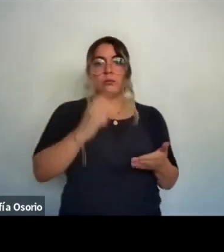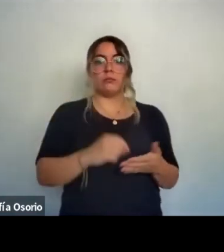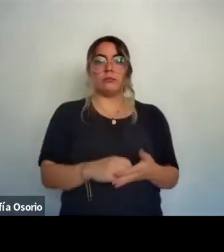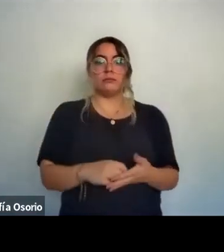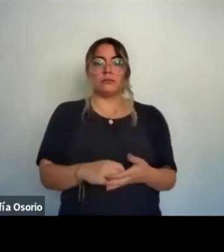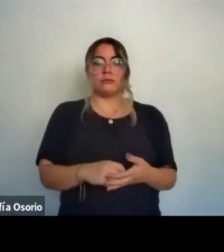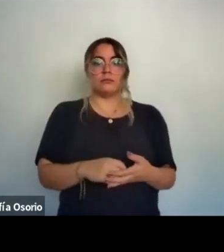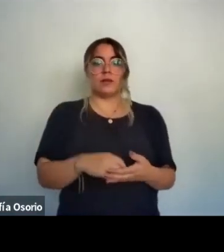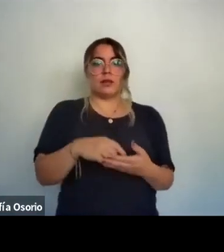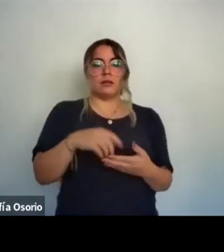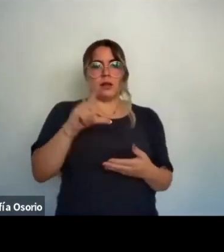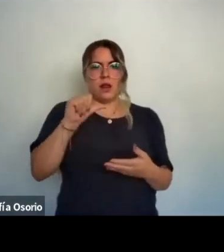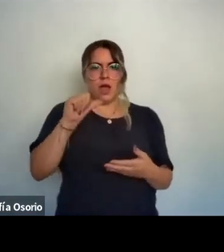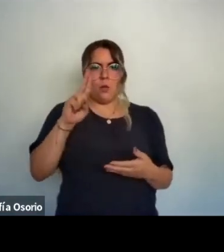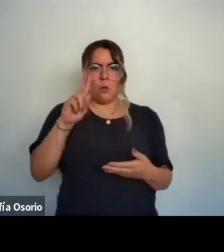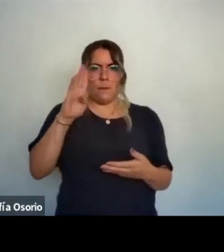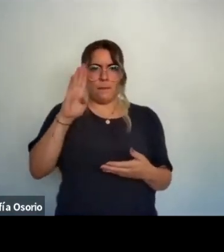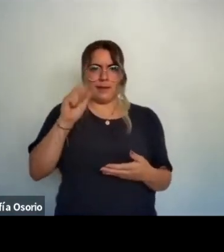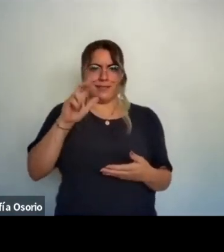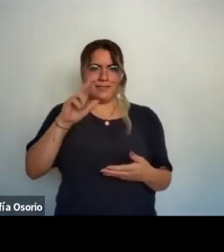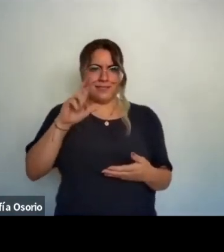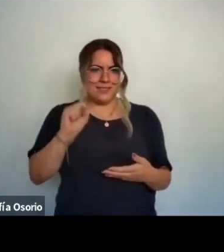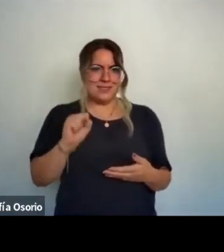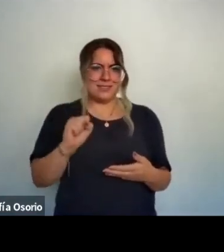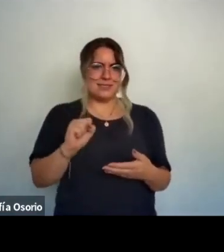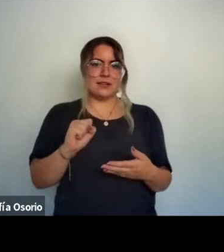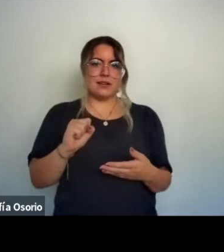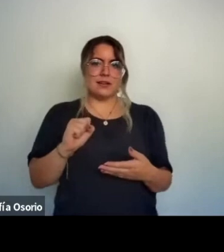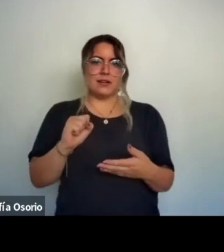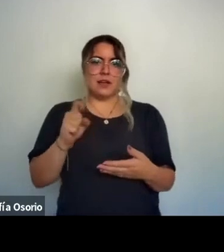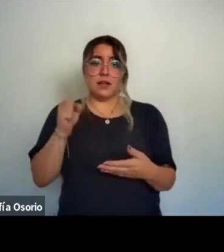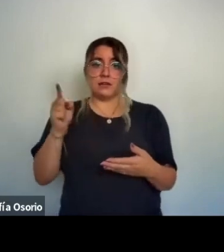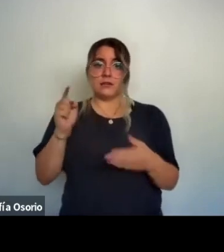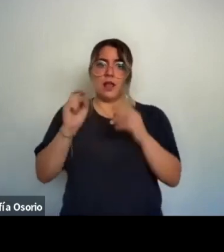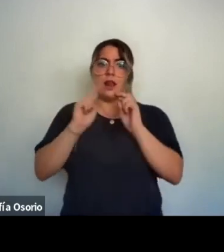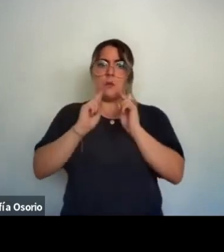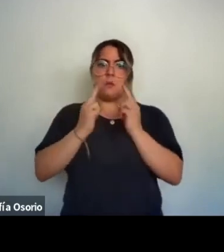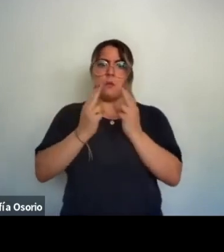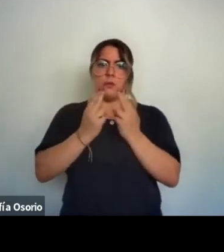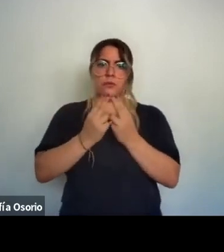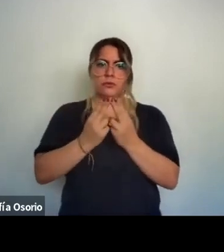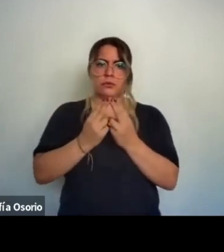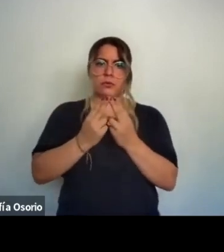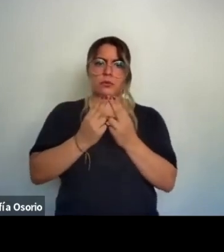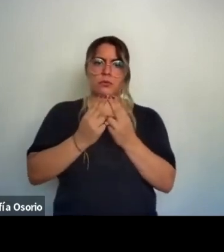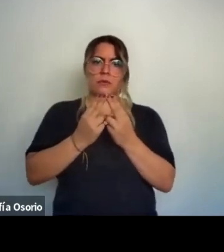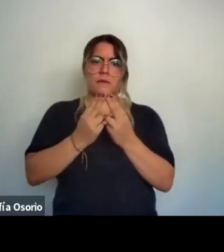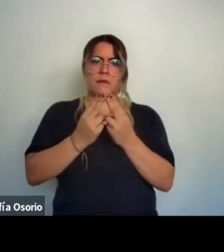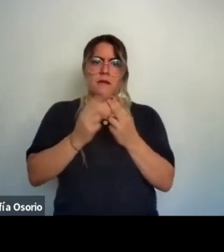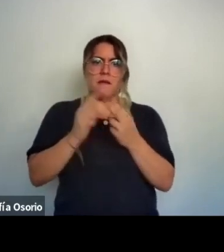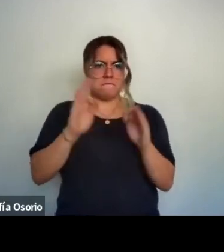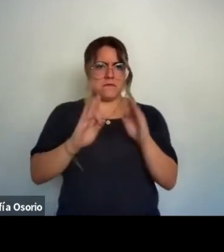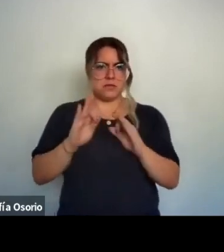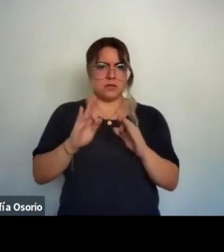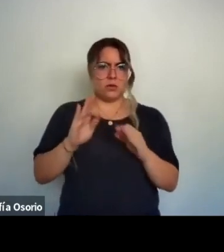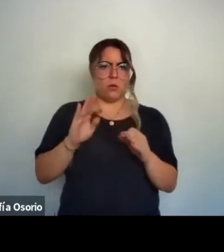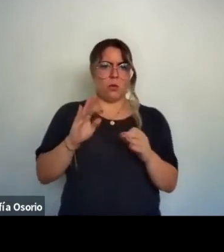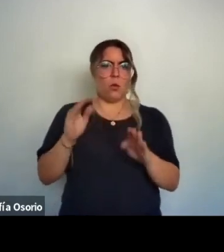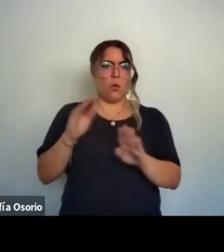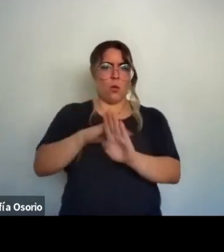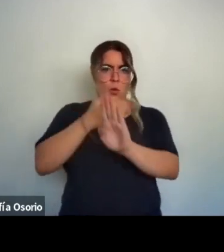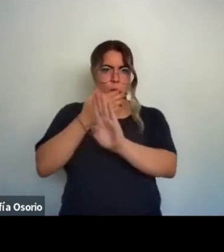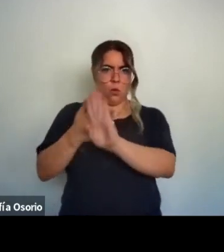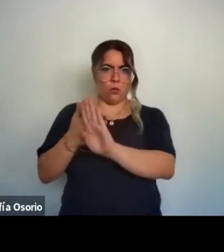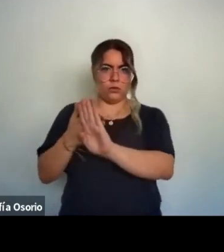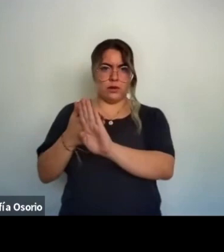la UPAYAS, que es la Unión de Impedidos Físicos contra la Segregación, ya en su